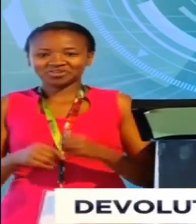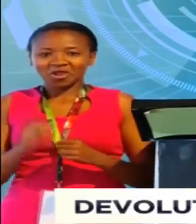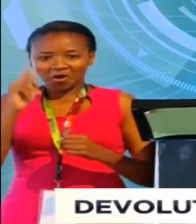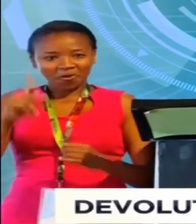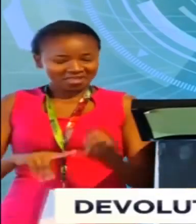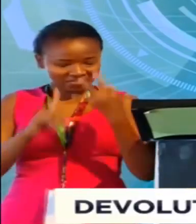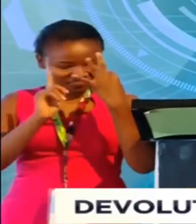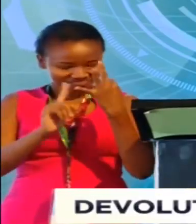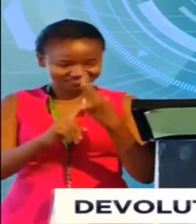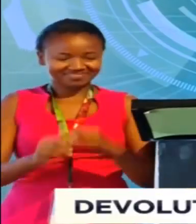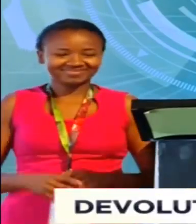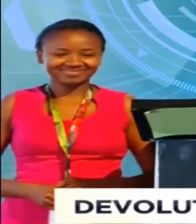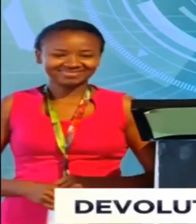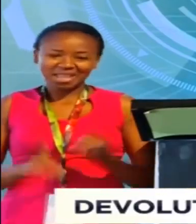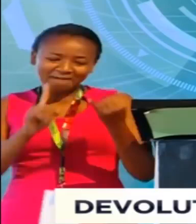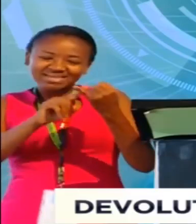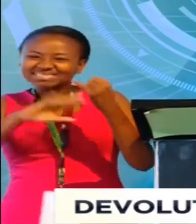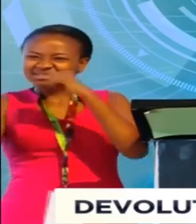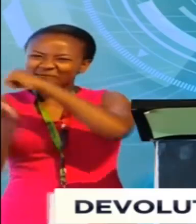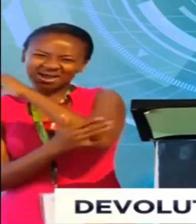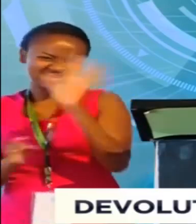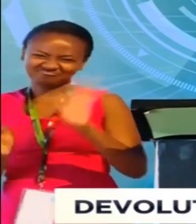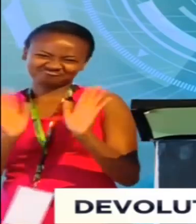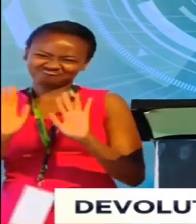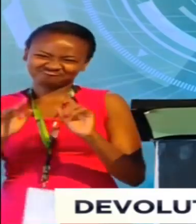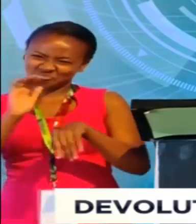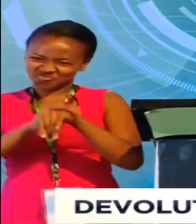Ya tatu, lakini hii sio mbaya.